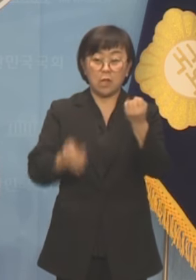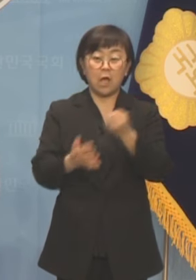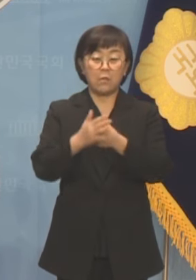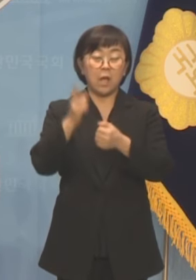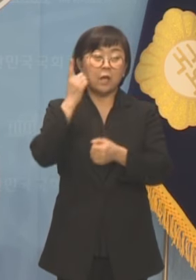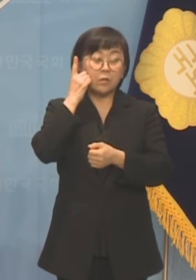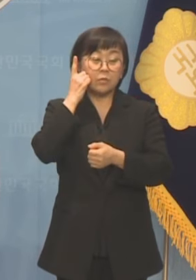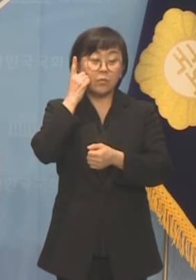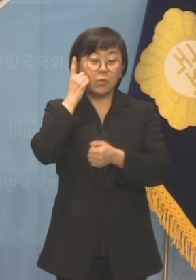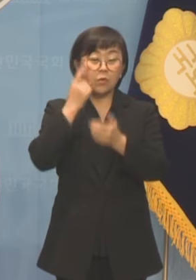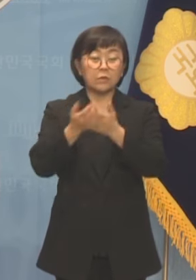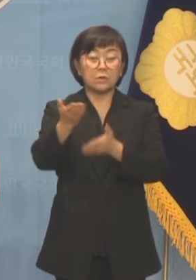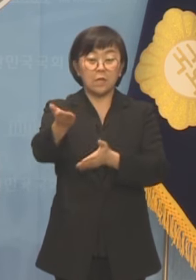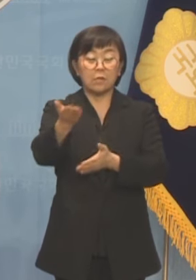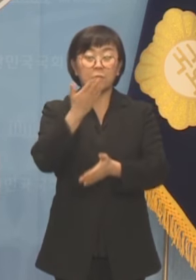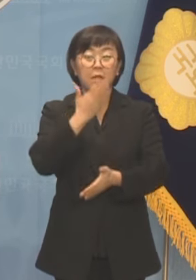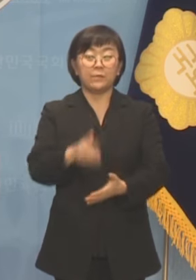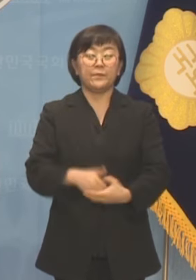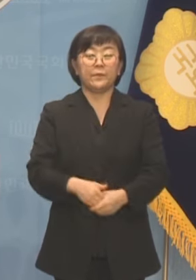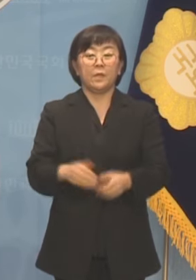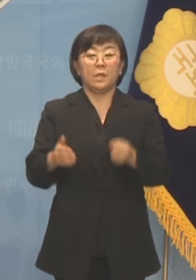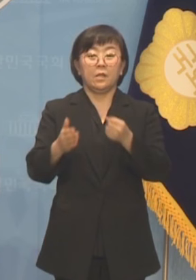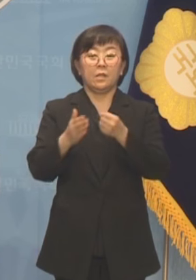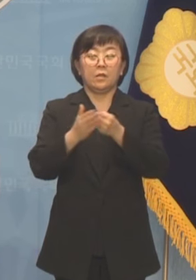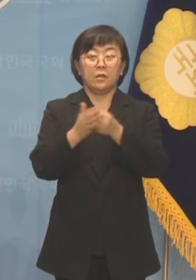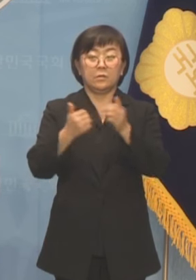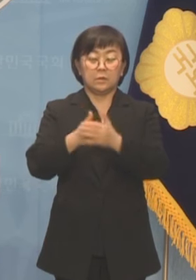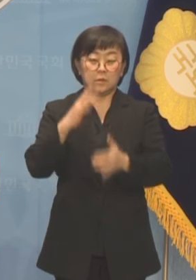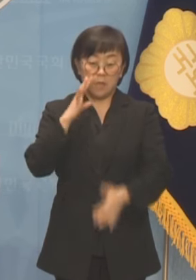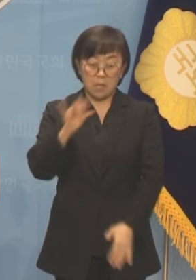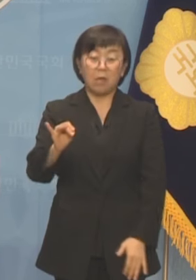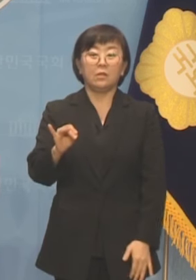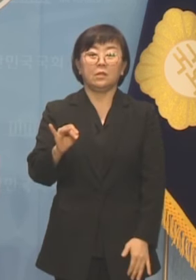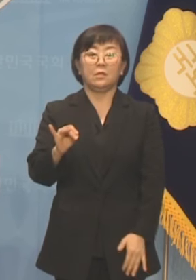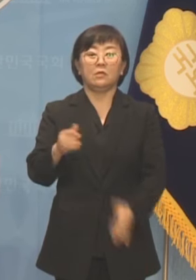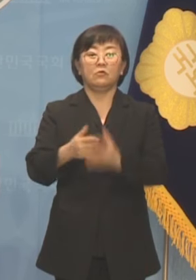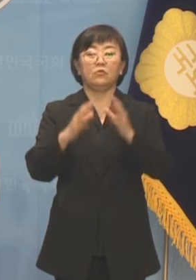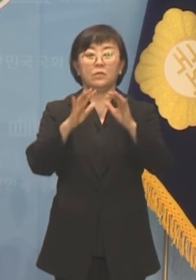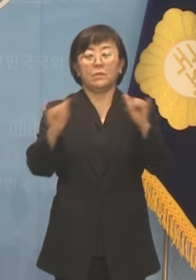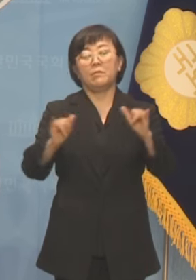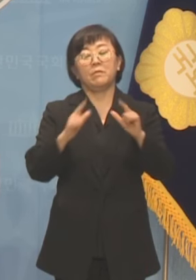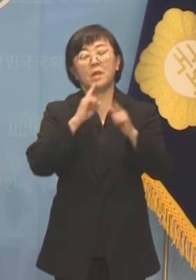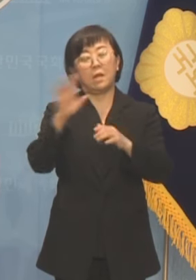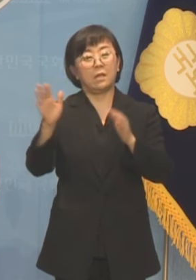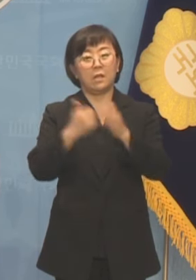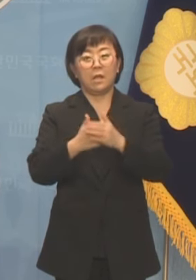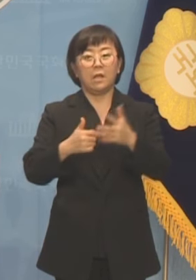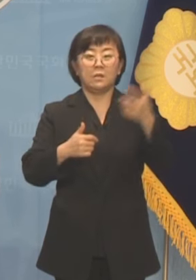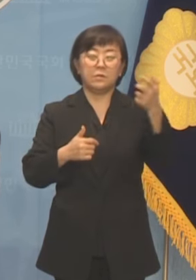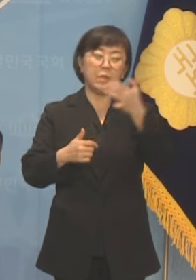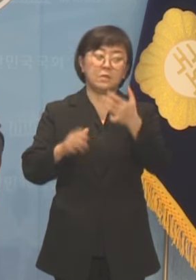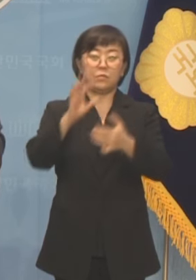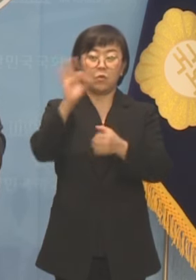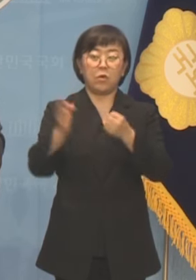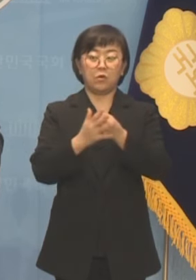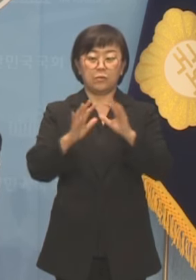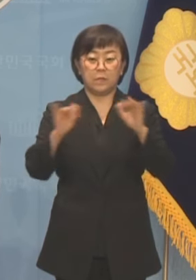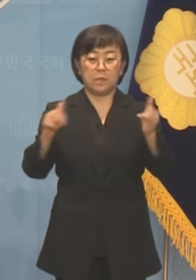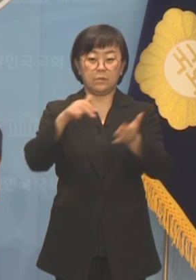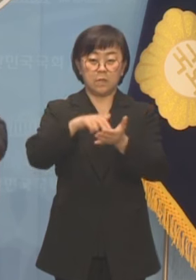압을 세 번이나 검찰이 기가 있습니다 이러니 당연히 제가 온 국민이라고 말하지 않겠습니다 7 80% 달하는